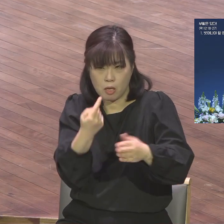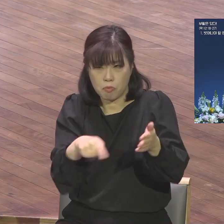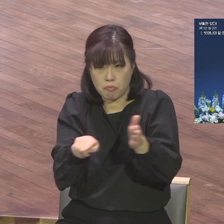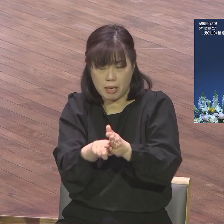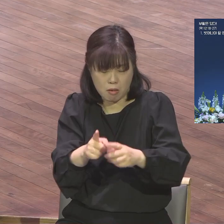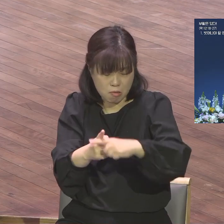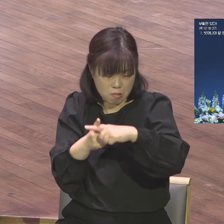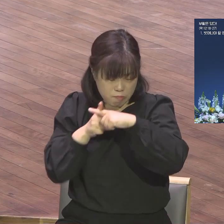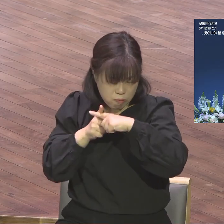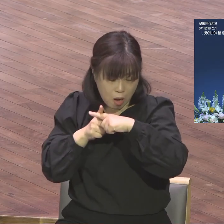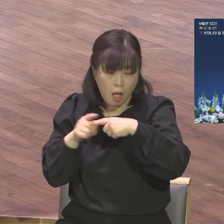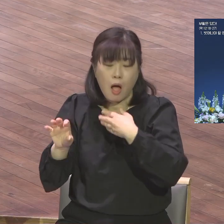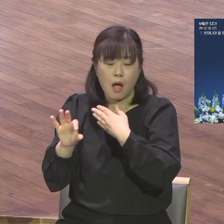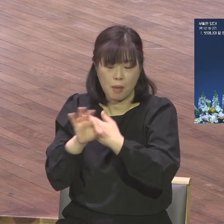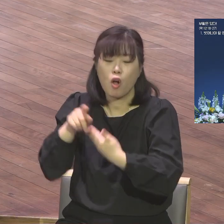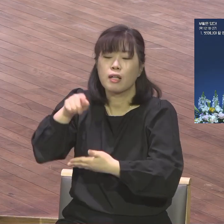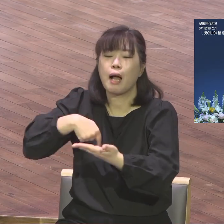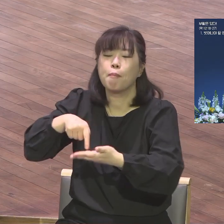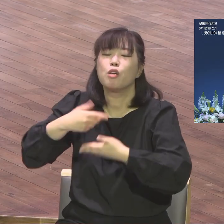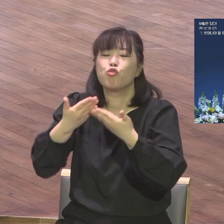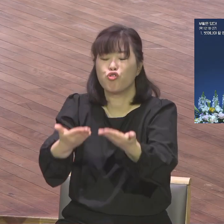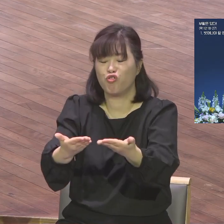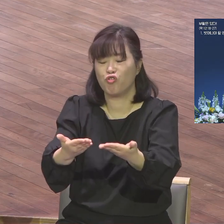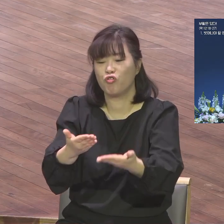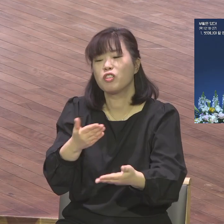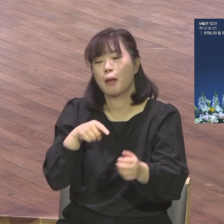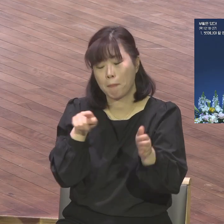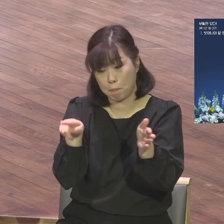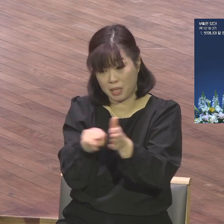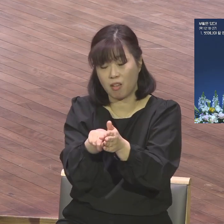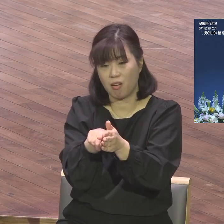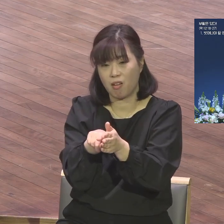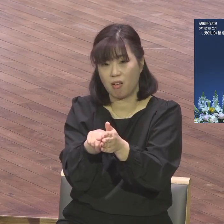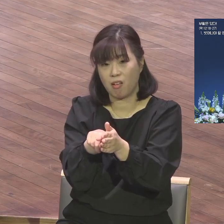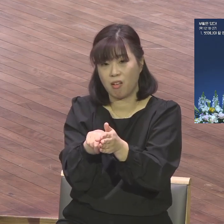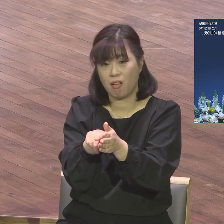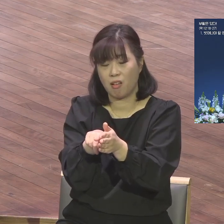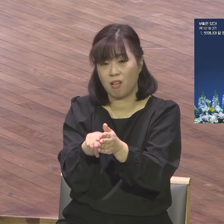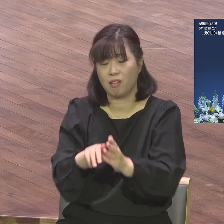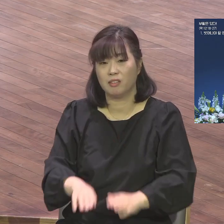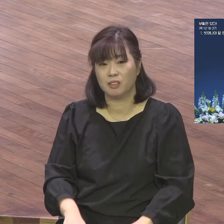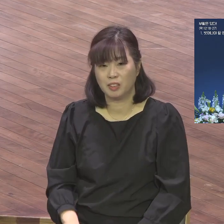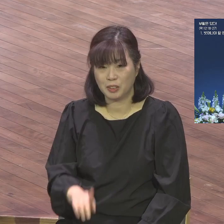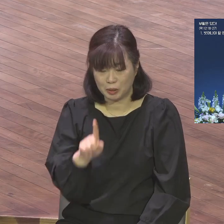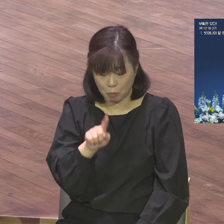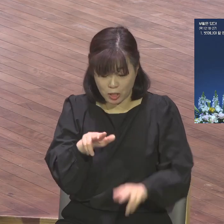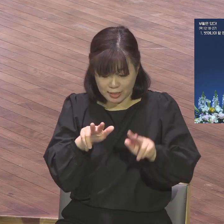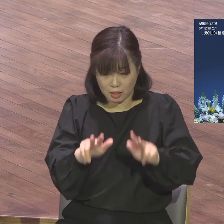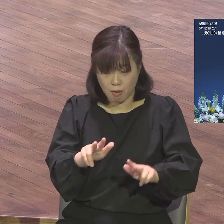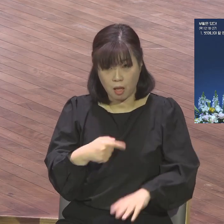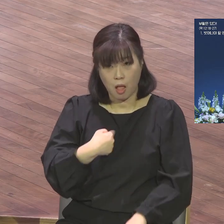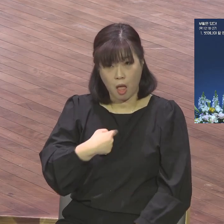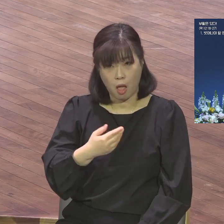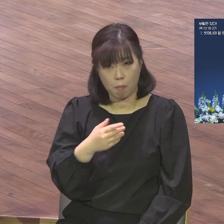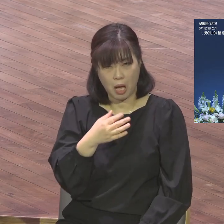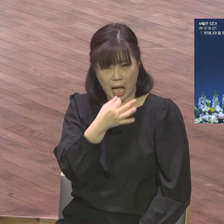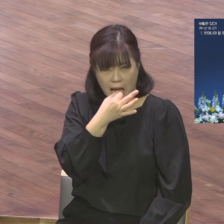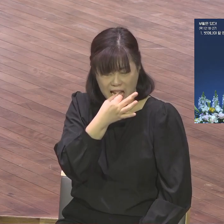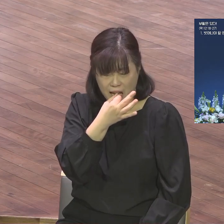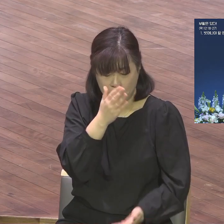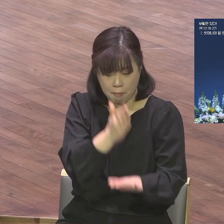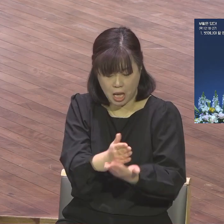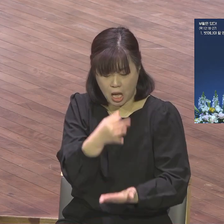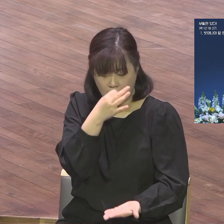그런데 그 내면은 보면 그렇지 않아요. 이들을 땅에서요 극단적 금욕 가르칩니다. 극단적